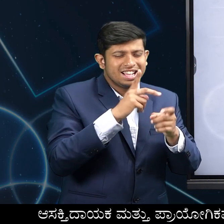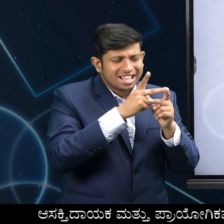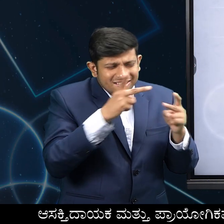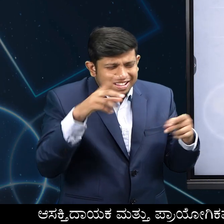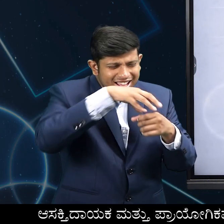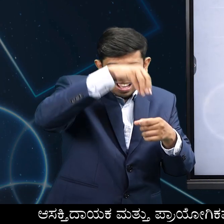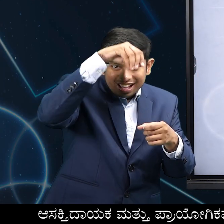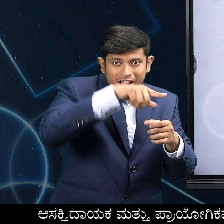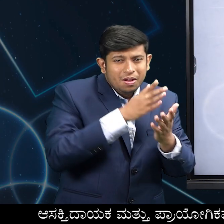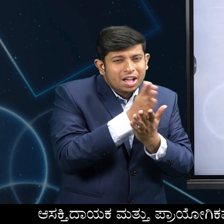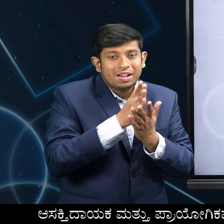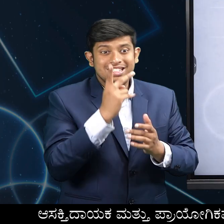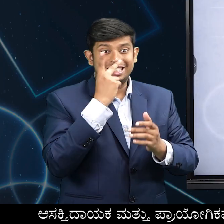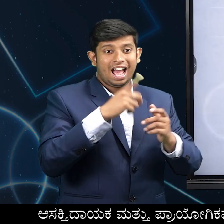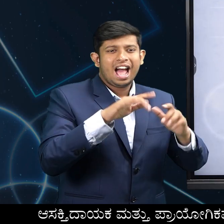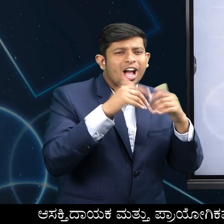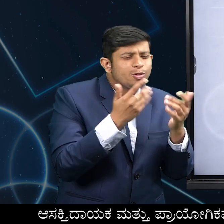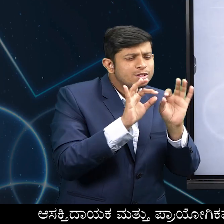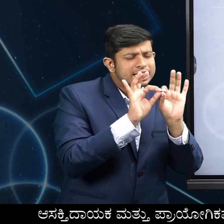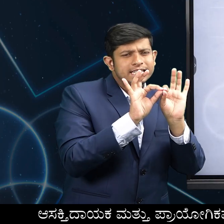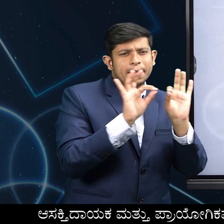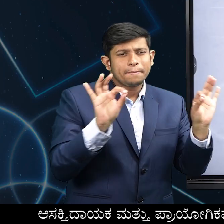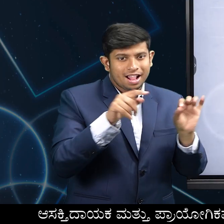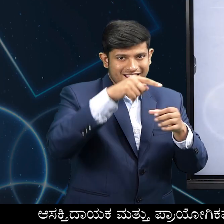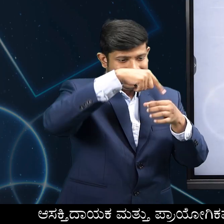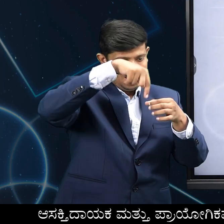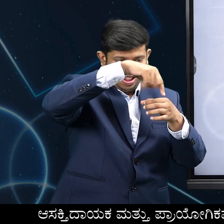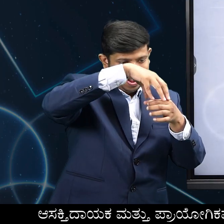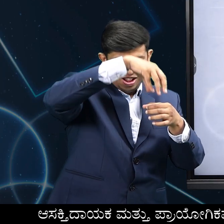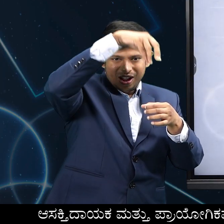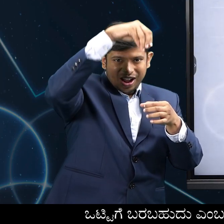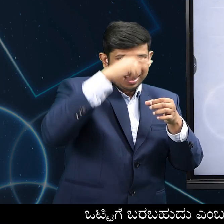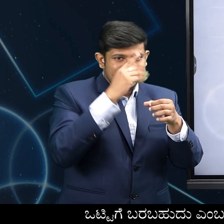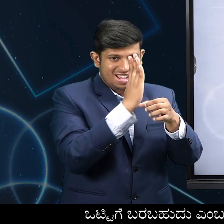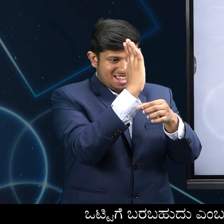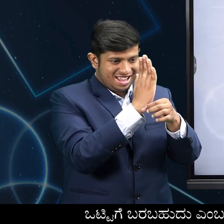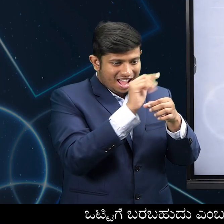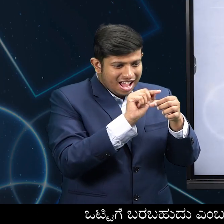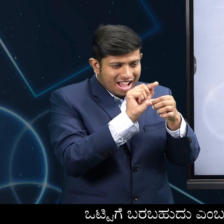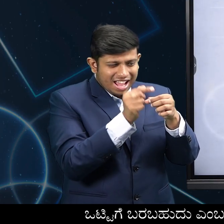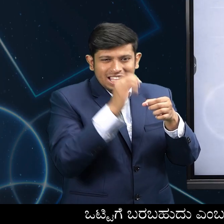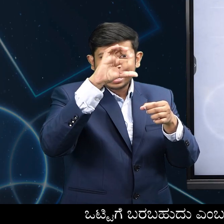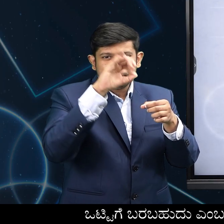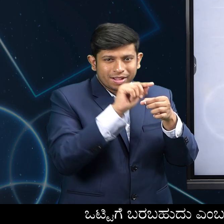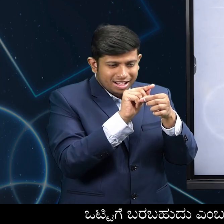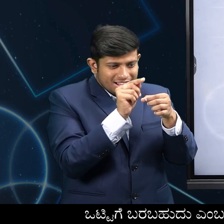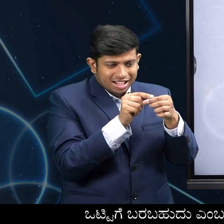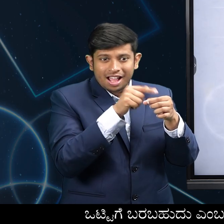ಮತ್ತು ಪ್ರಾಯೋಗಿಕವಾದದನ್ನ ರಚಿಸಲು ಸರಳವಾದ ವಕ್ರಾಕೃತಿಗಳು ಮತ್ತು ಕೋನಗಳು ಹೇಗೆ ಒಟ್ಟಿಗೆ ಬರಬಹುದು ಎಂಬುದನ್ನ ನೋಡಲು ಕೋನ್ಗಳು ಒಂದು